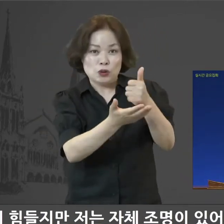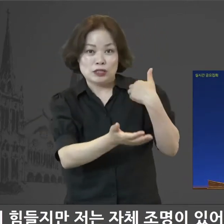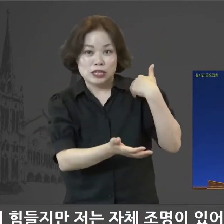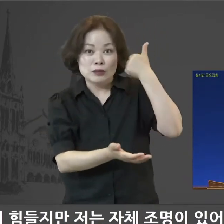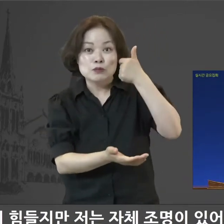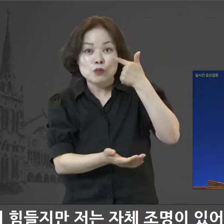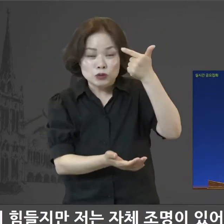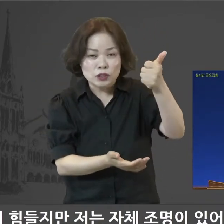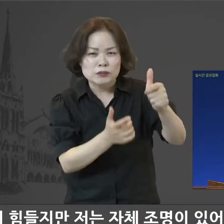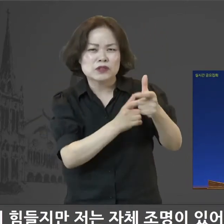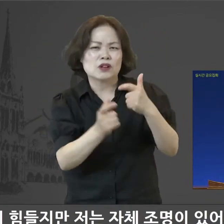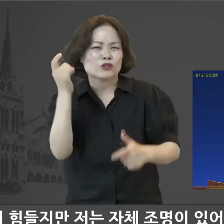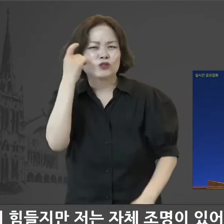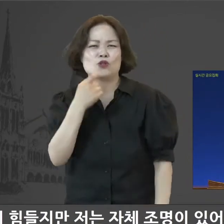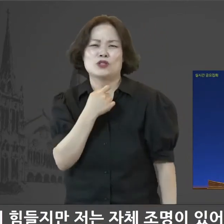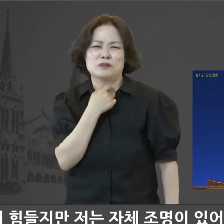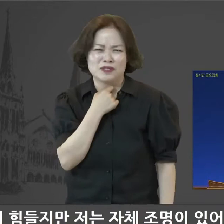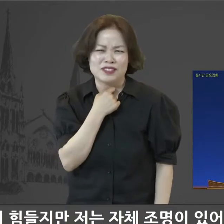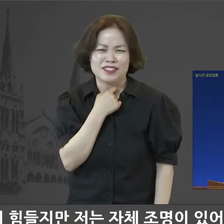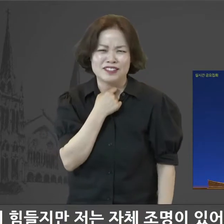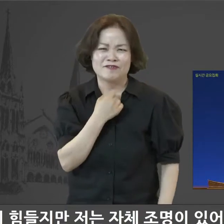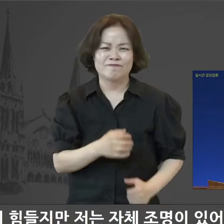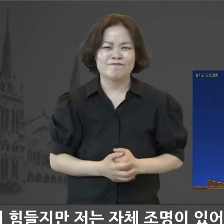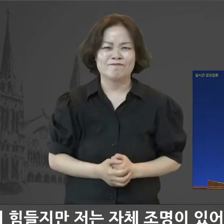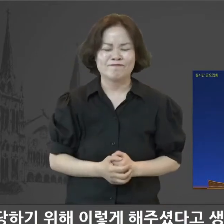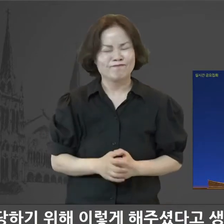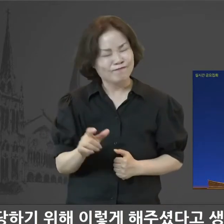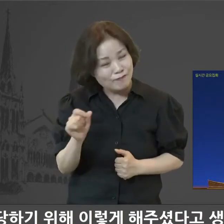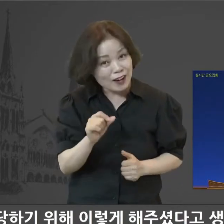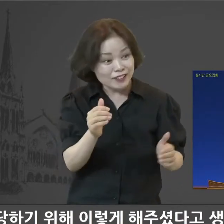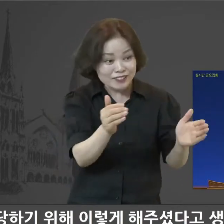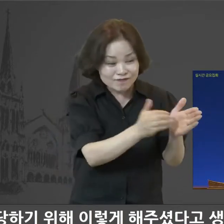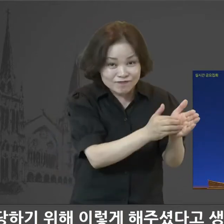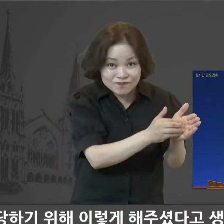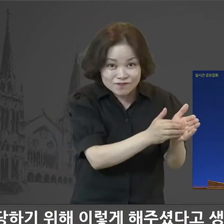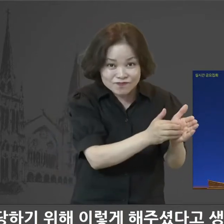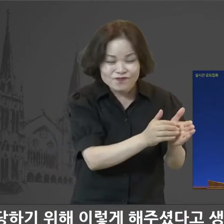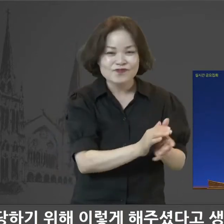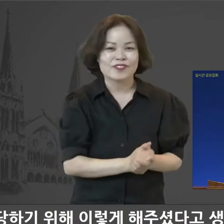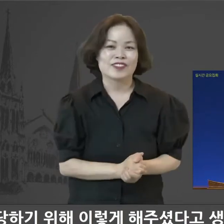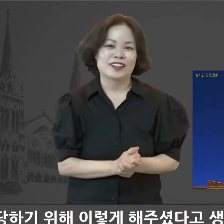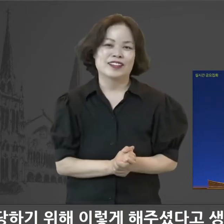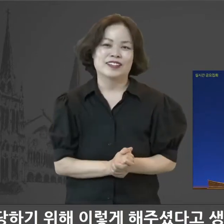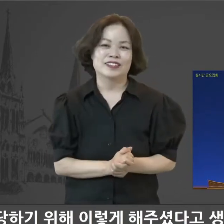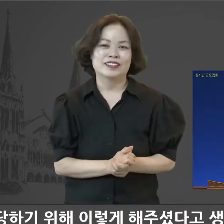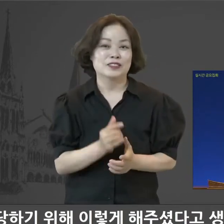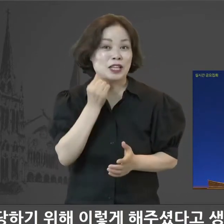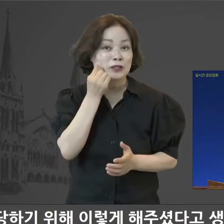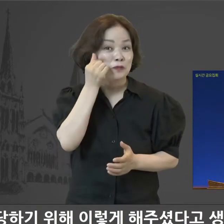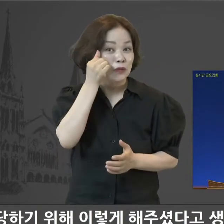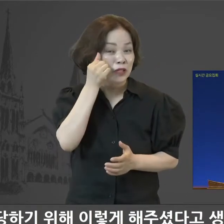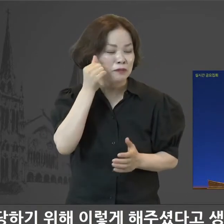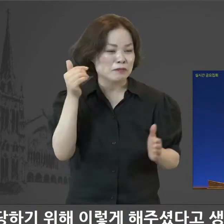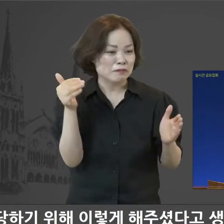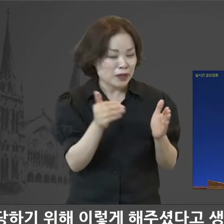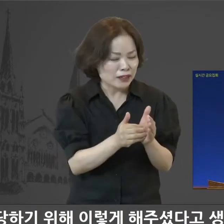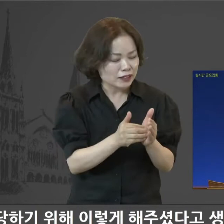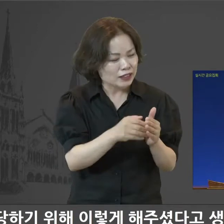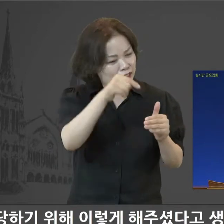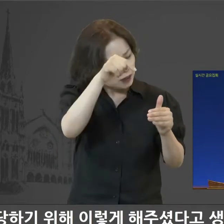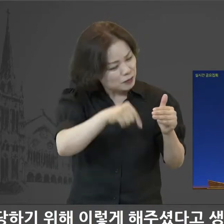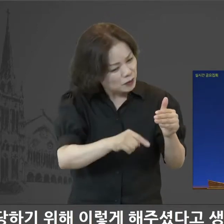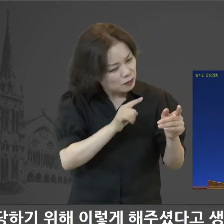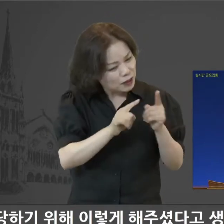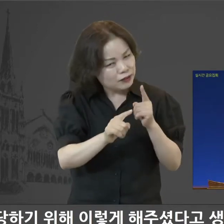설교 더 듣고 싶은데 너무 빨리 끝나셔갖고 너무 깊이 있게 말씀